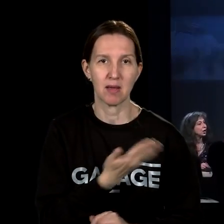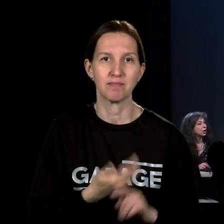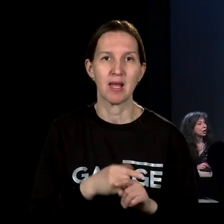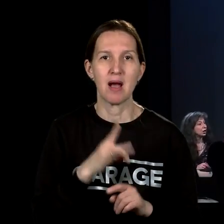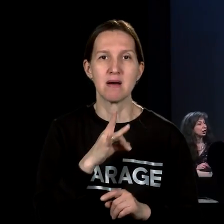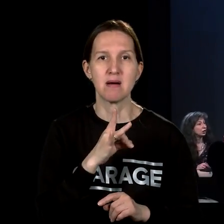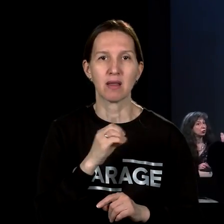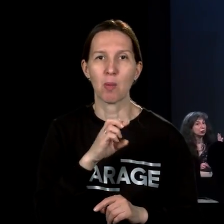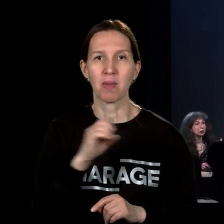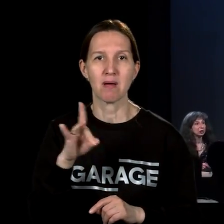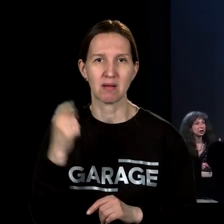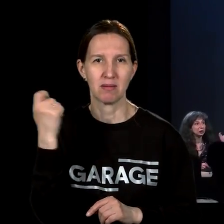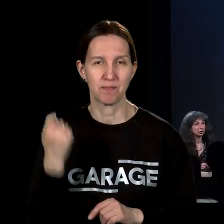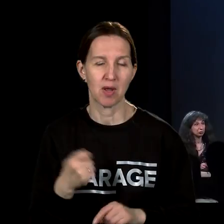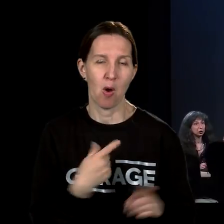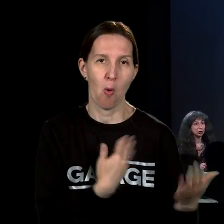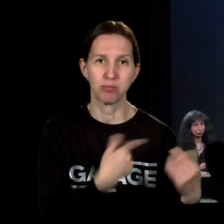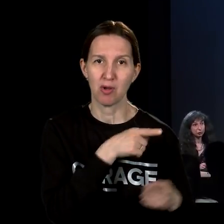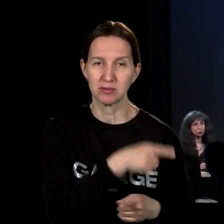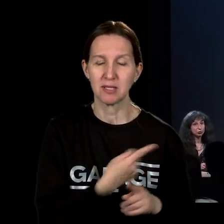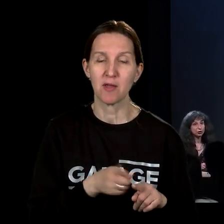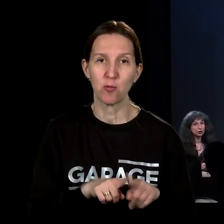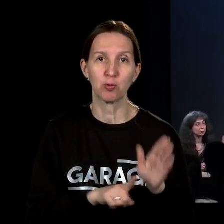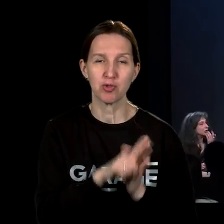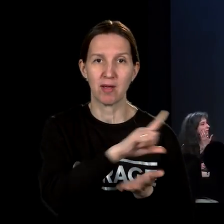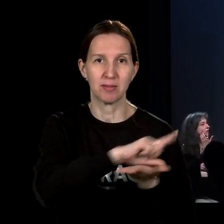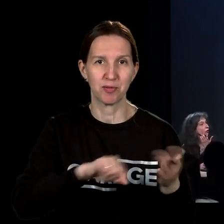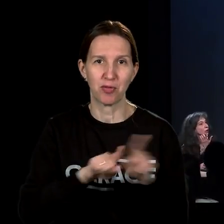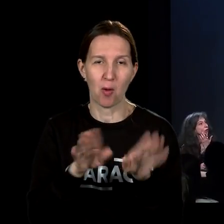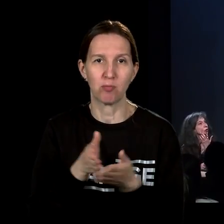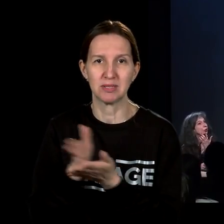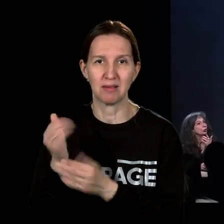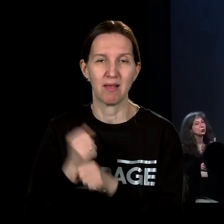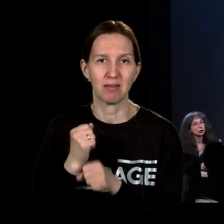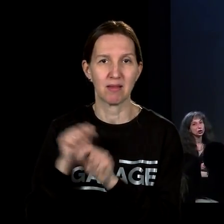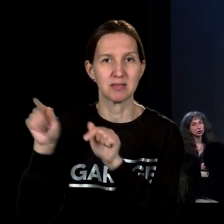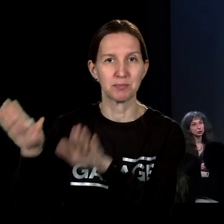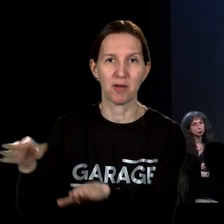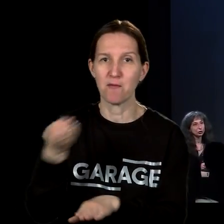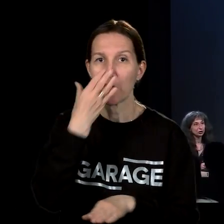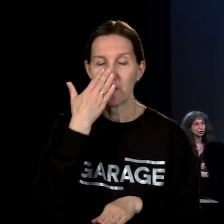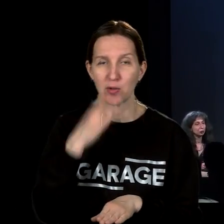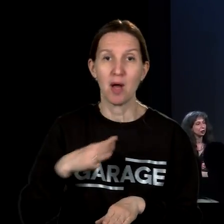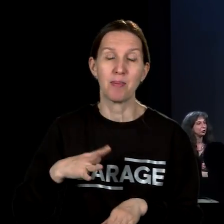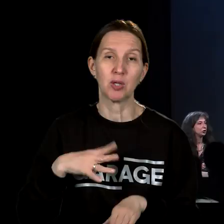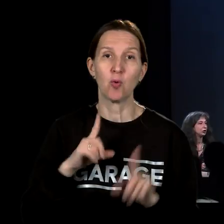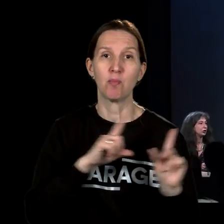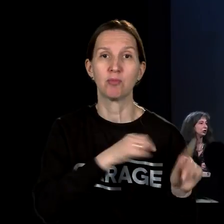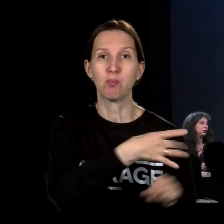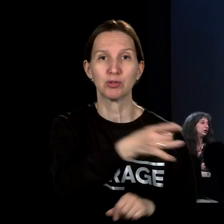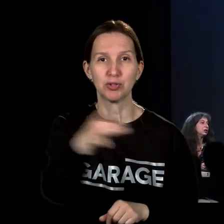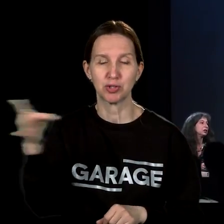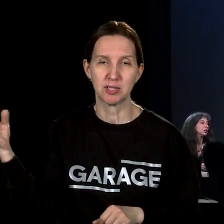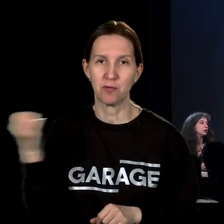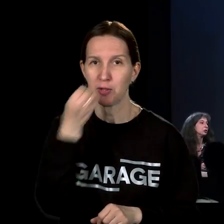Японии. Он едет, путешествует по Японии, едет в Окинаву, это южная часть Японии, такая субтропическая,